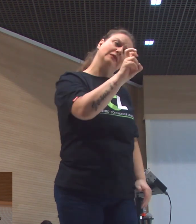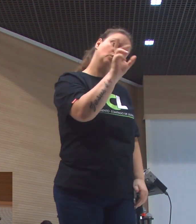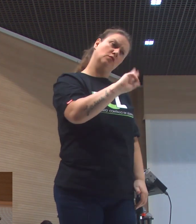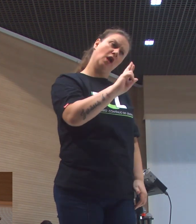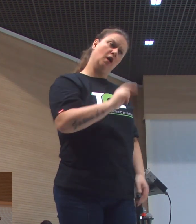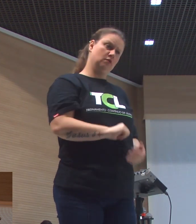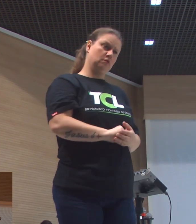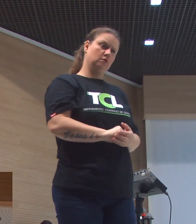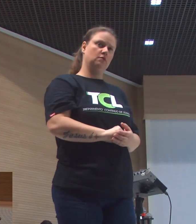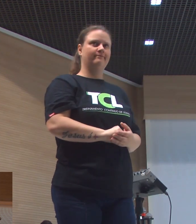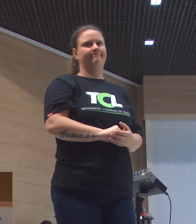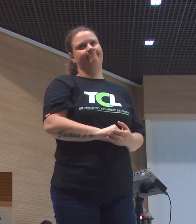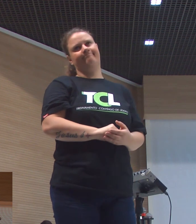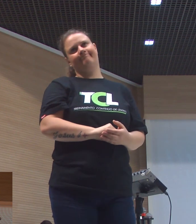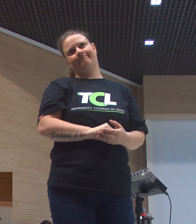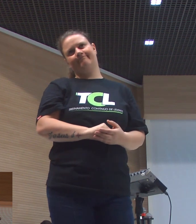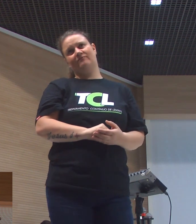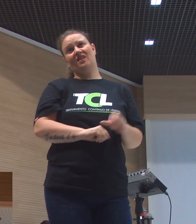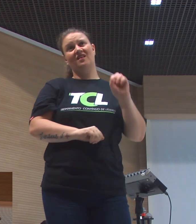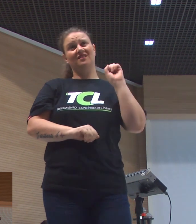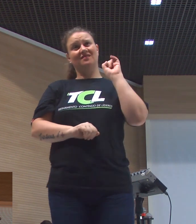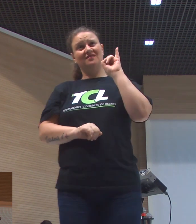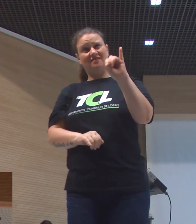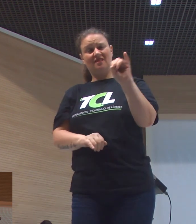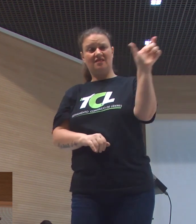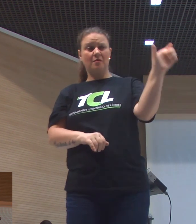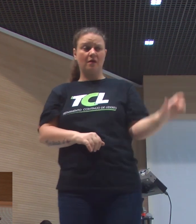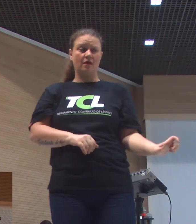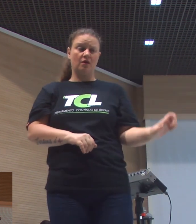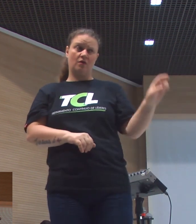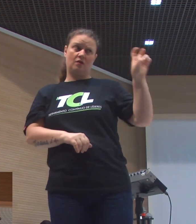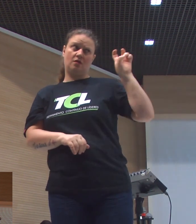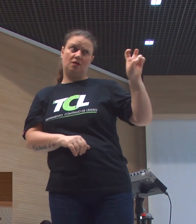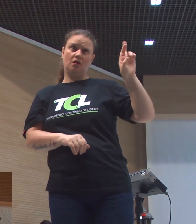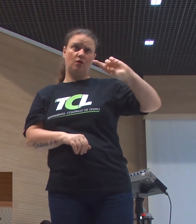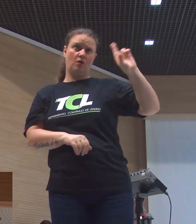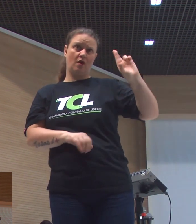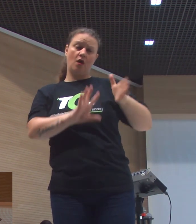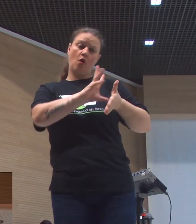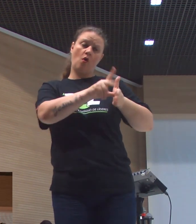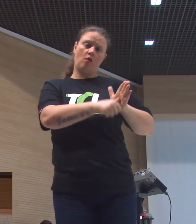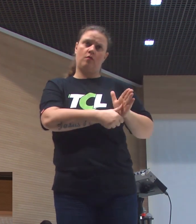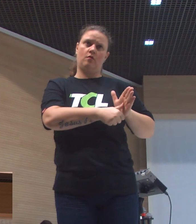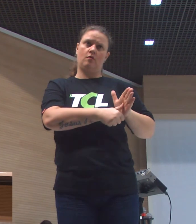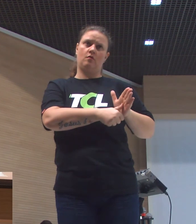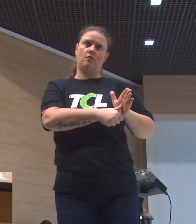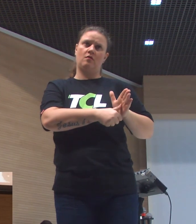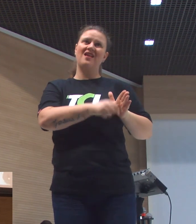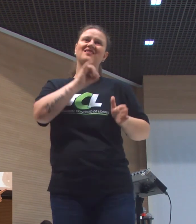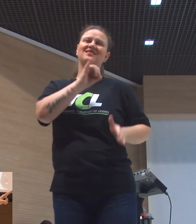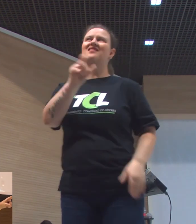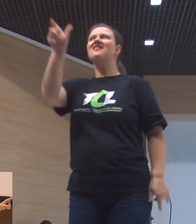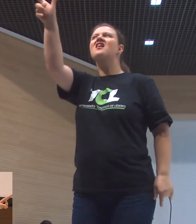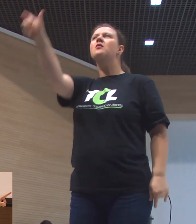Se esse cara que ficou com R$5 no bolso tivesse na posição daquele outro, ia fazer a